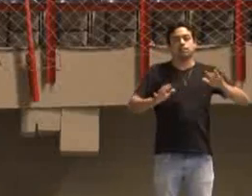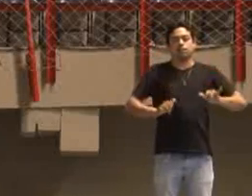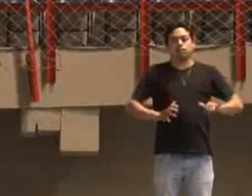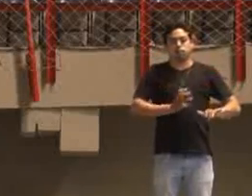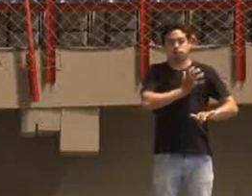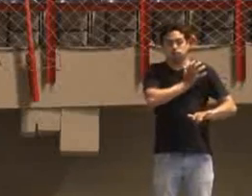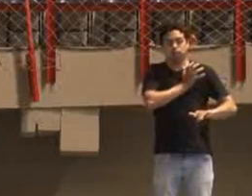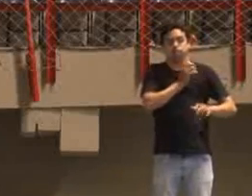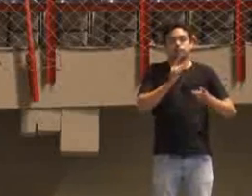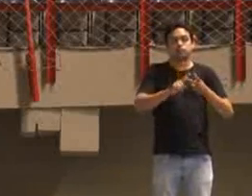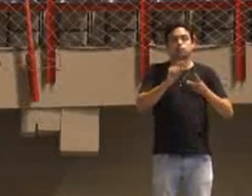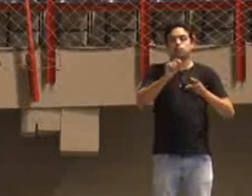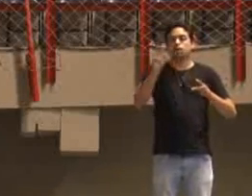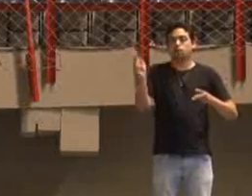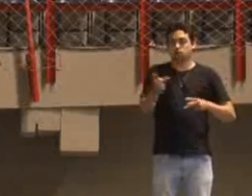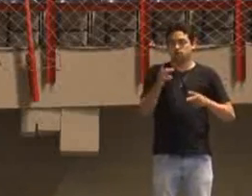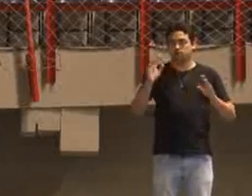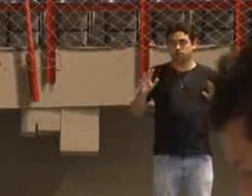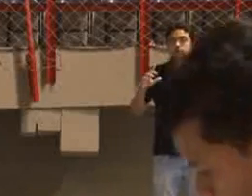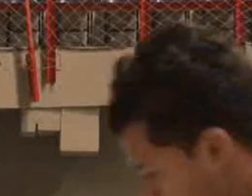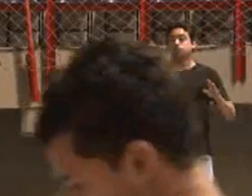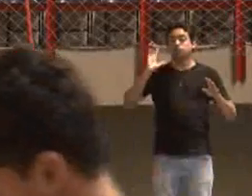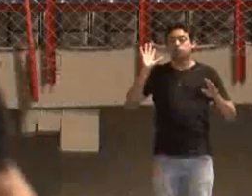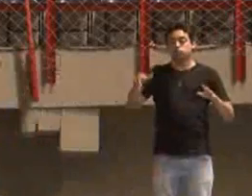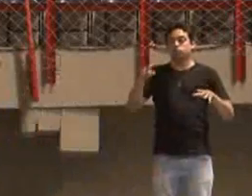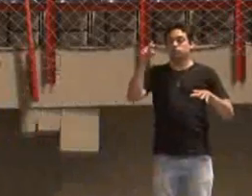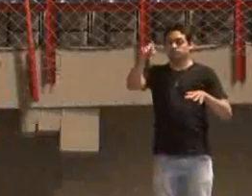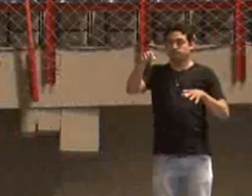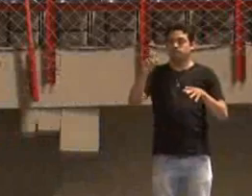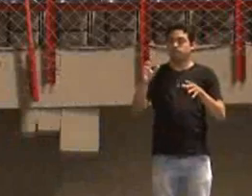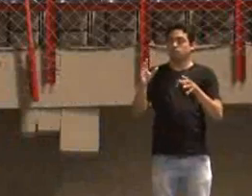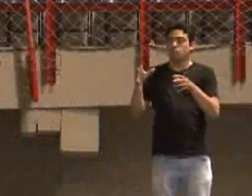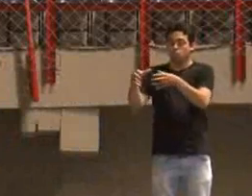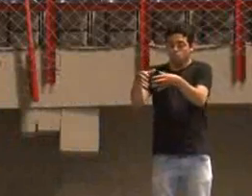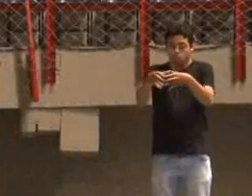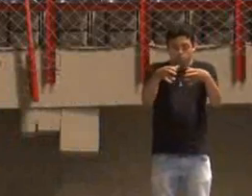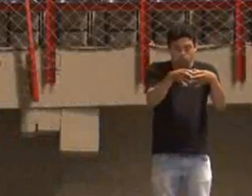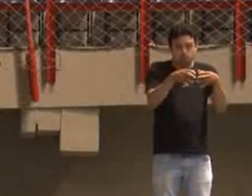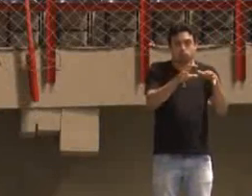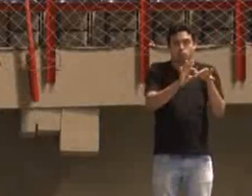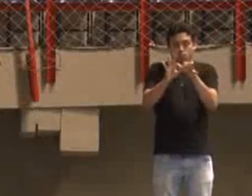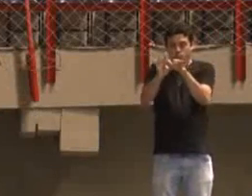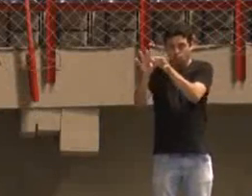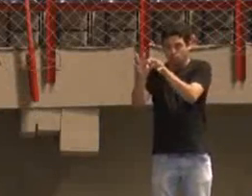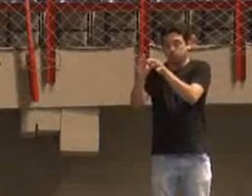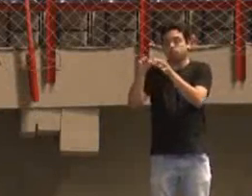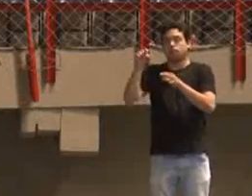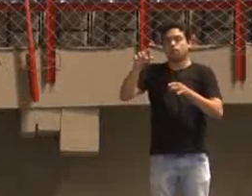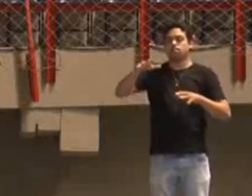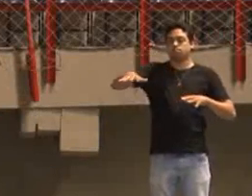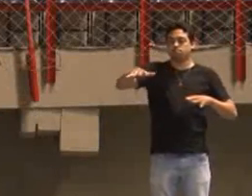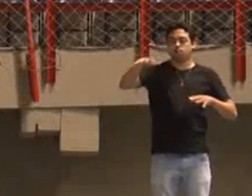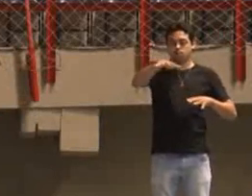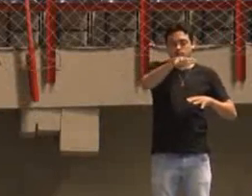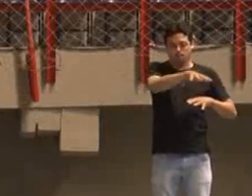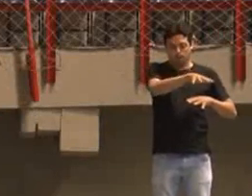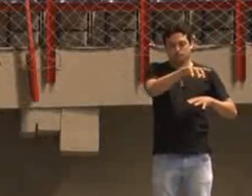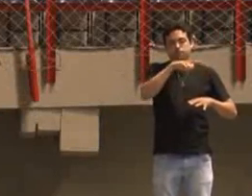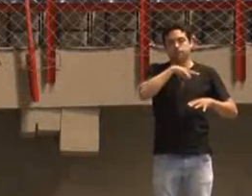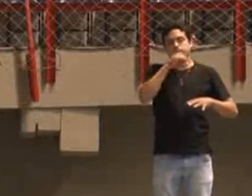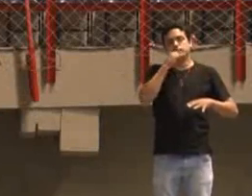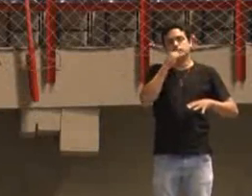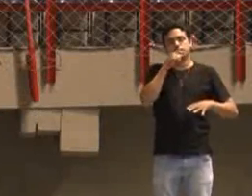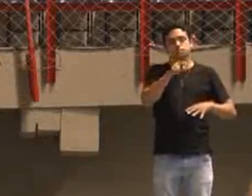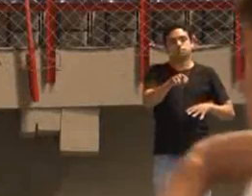absoluta. Então o que rola? Muitos grupos se uniram em determinados bairros norte-americanos. Bairros como,